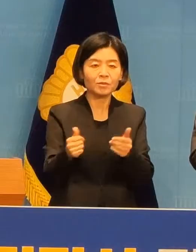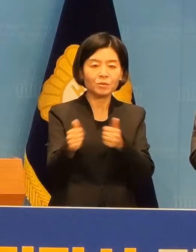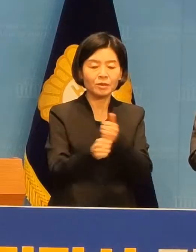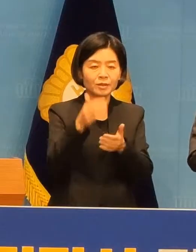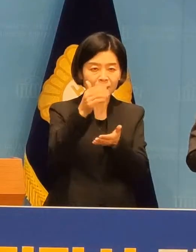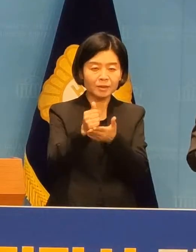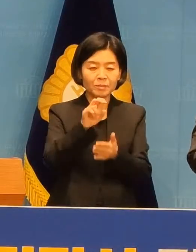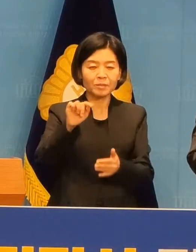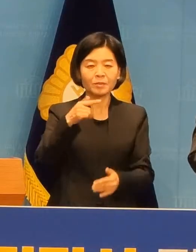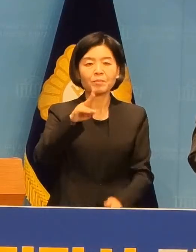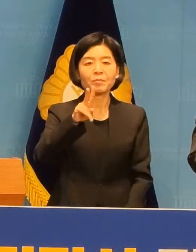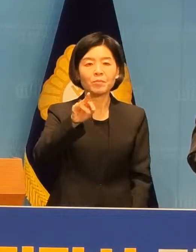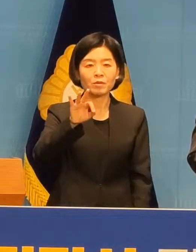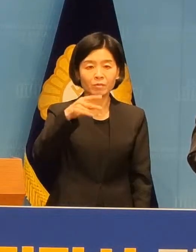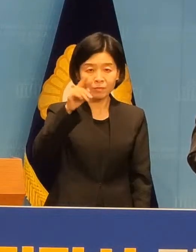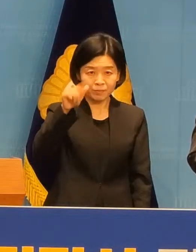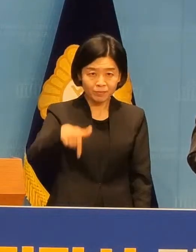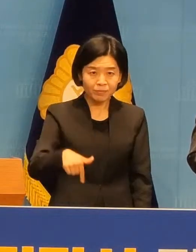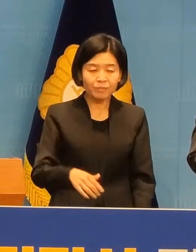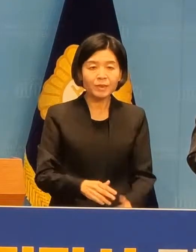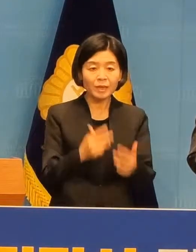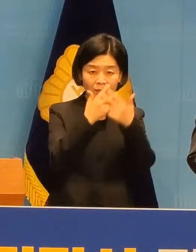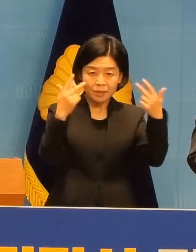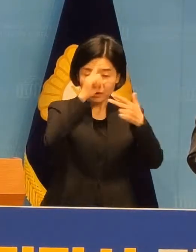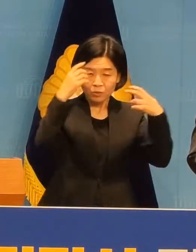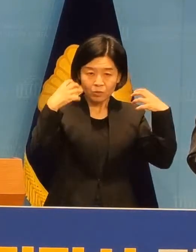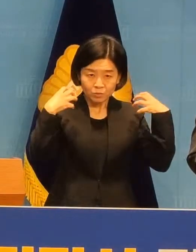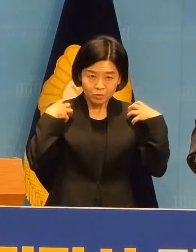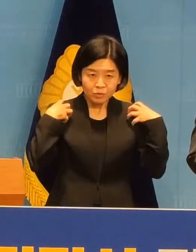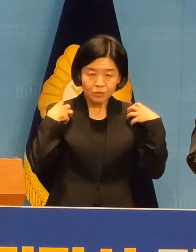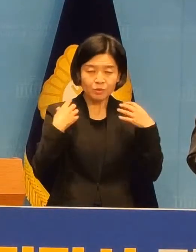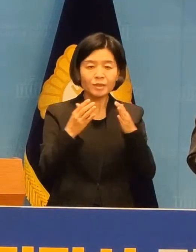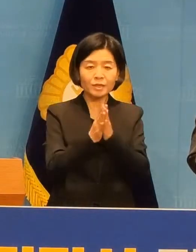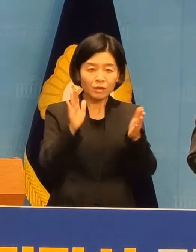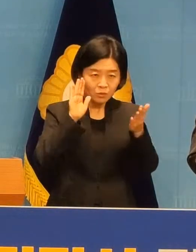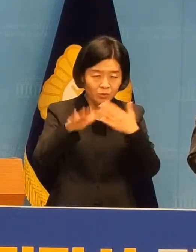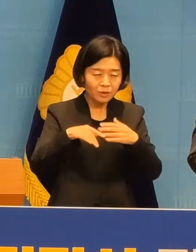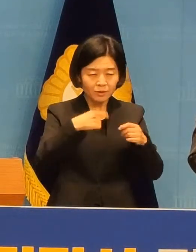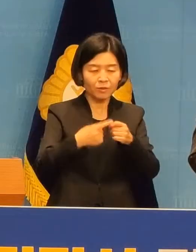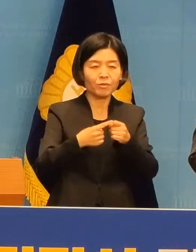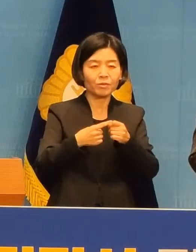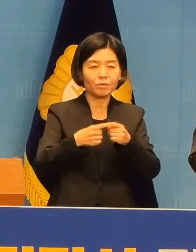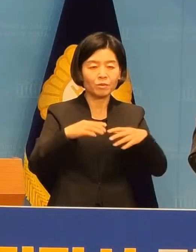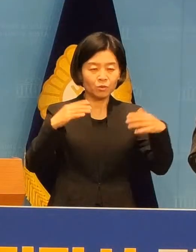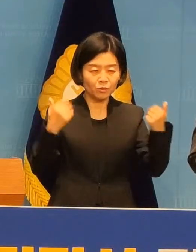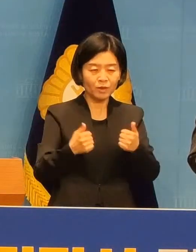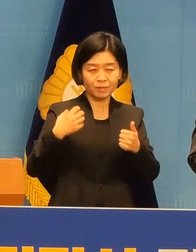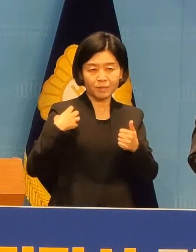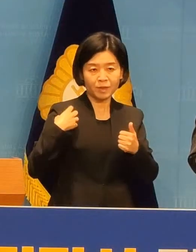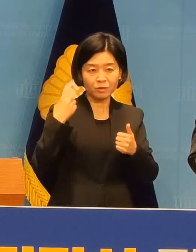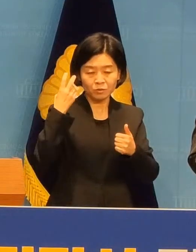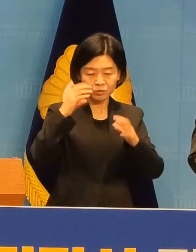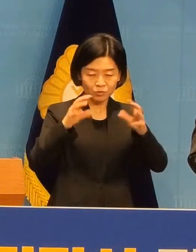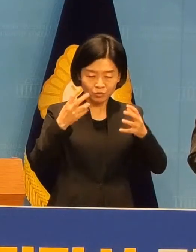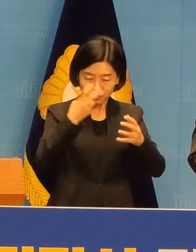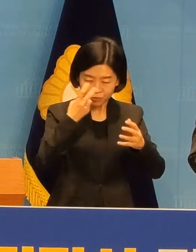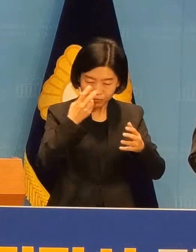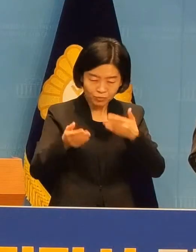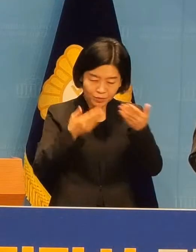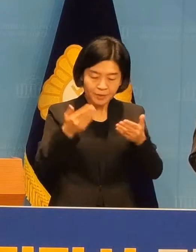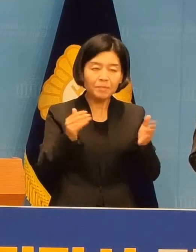이재명 국민주권정부 출범 이후 첫 국정감사가 마무리되었습니다. 을지로위원회가 지난 10월